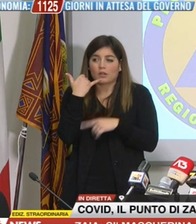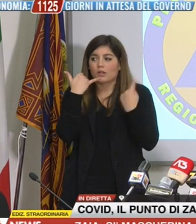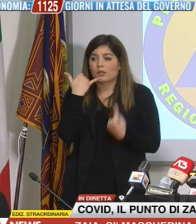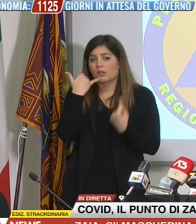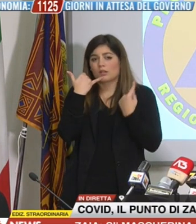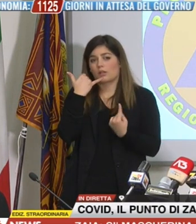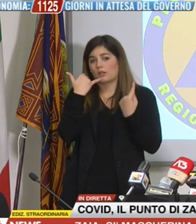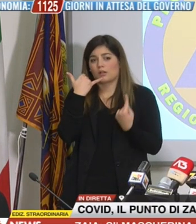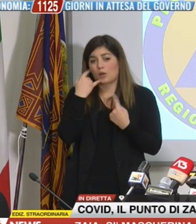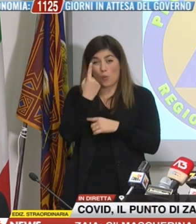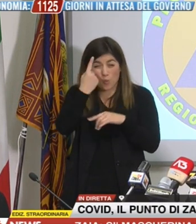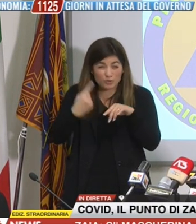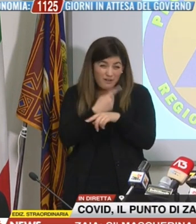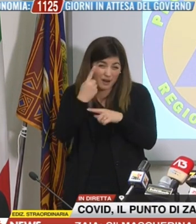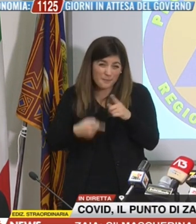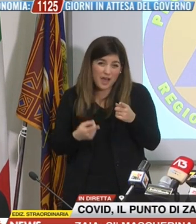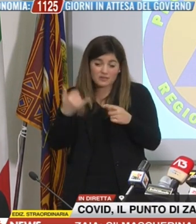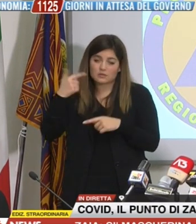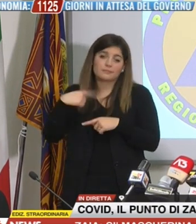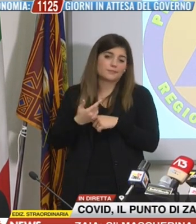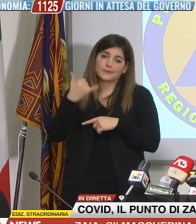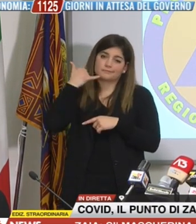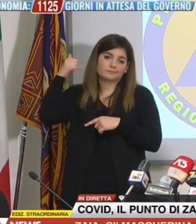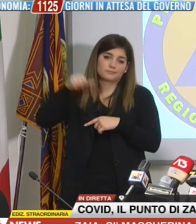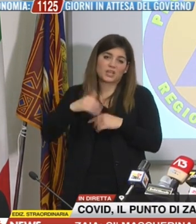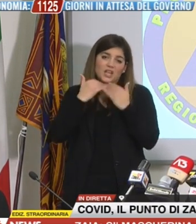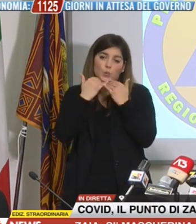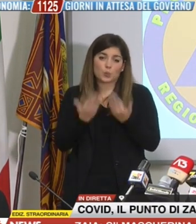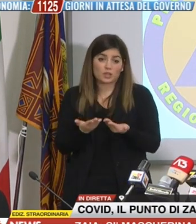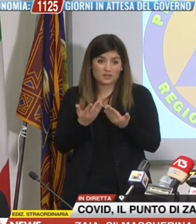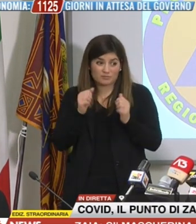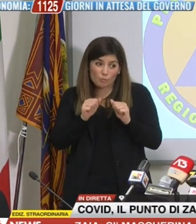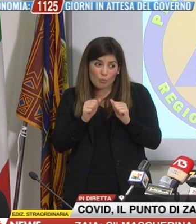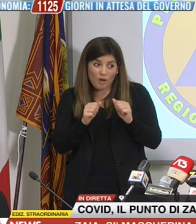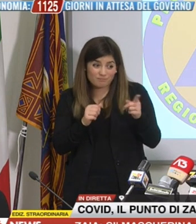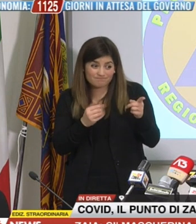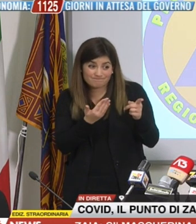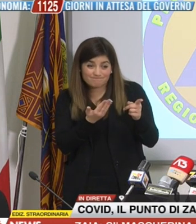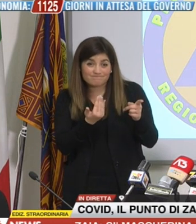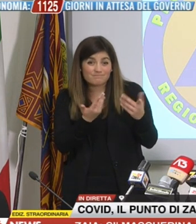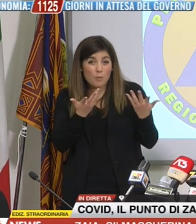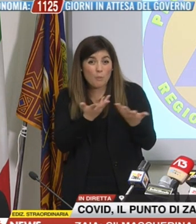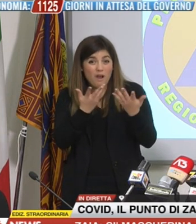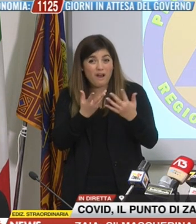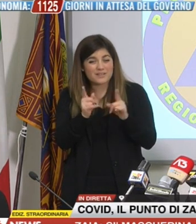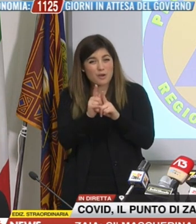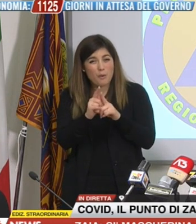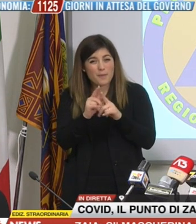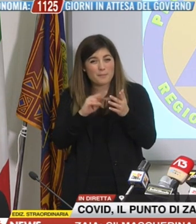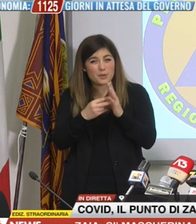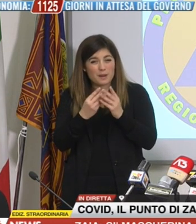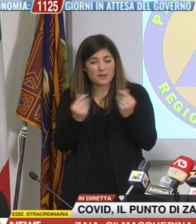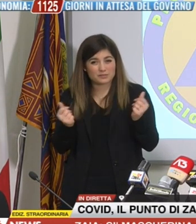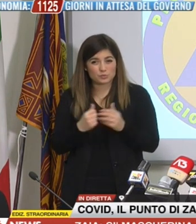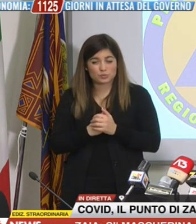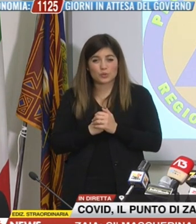attesa, in attesa. C'è un modo per poter risolvere questo problema? Ma il modo era stato già all'inizio, quando c'erano i primi numeri